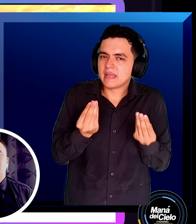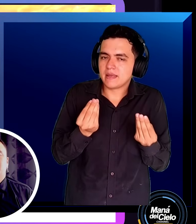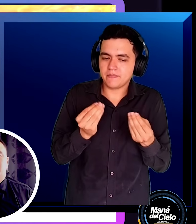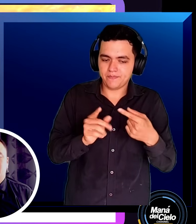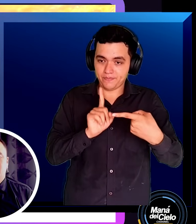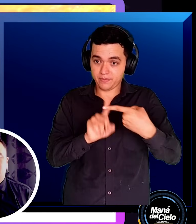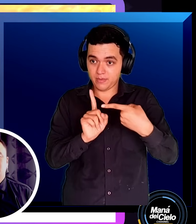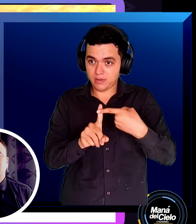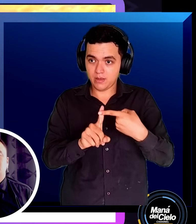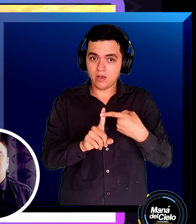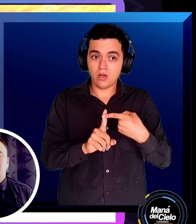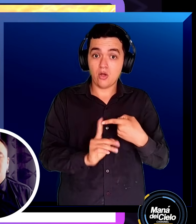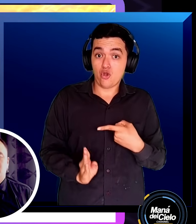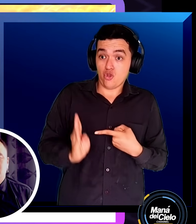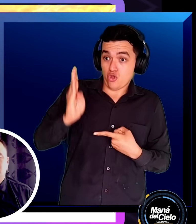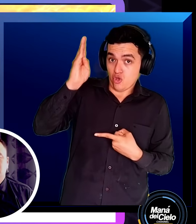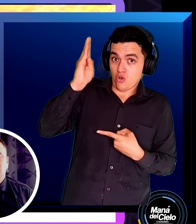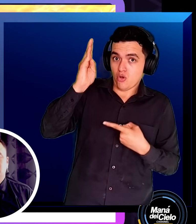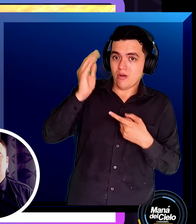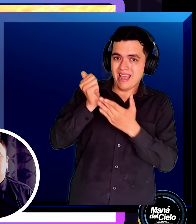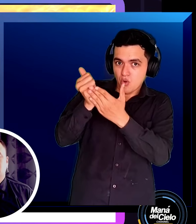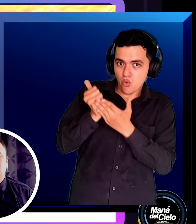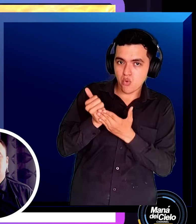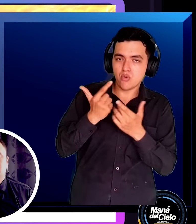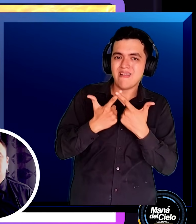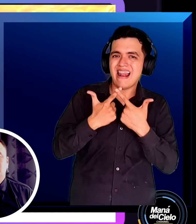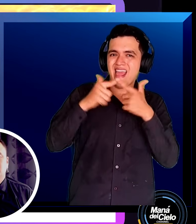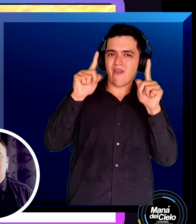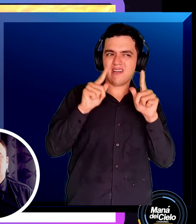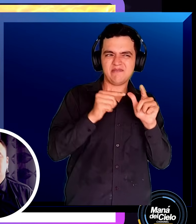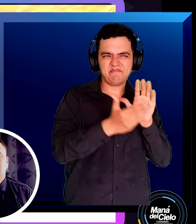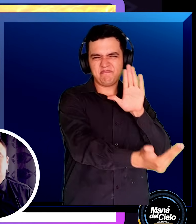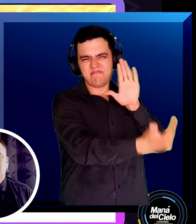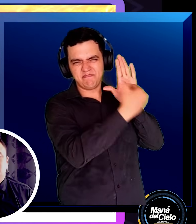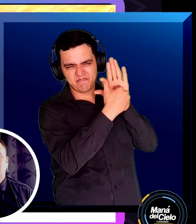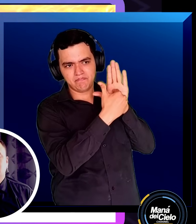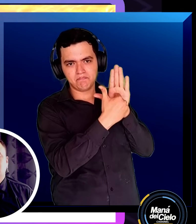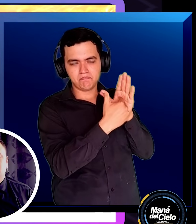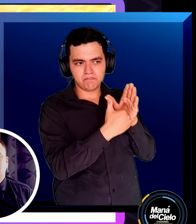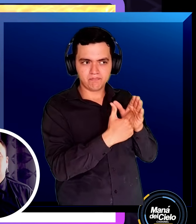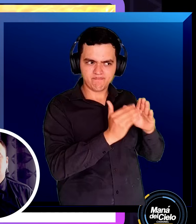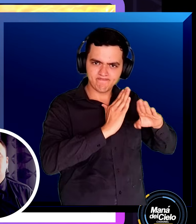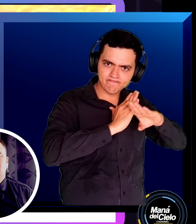aprender a depender de nuestro Dios, mirar a nuestro Dios.